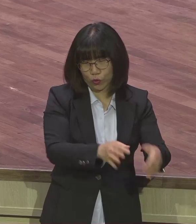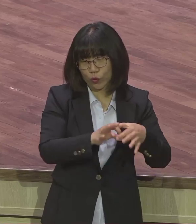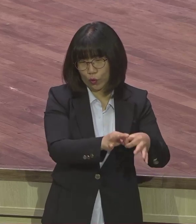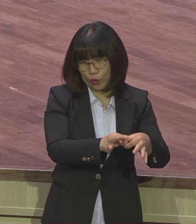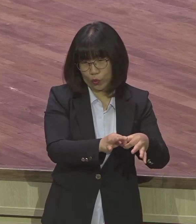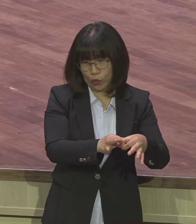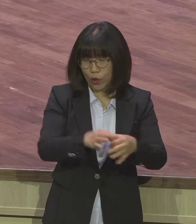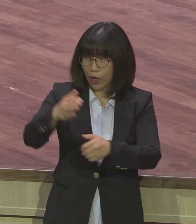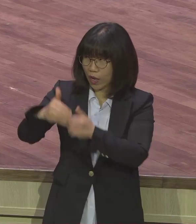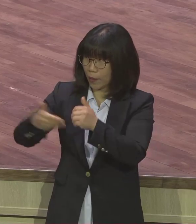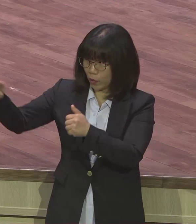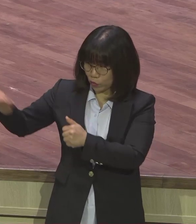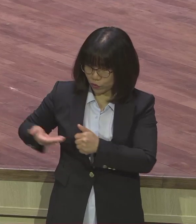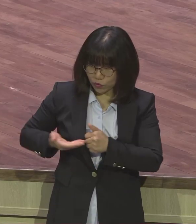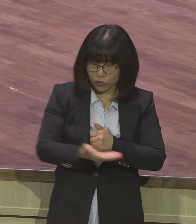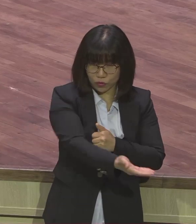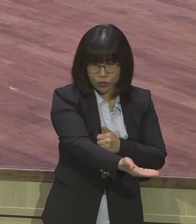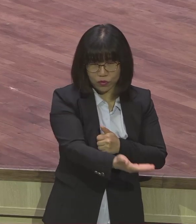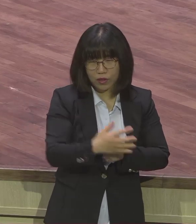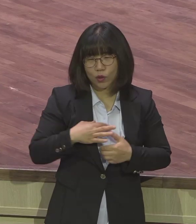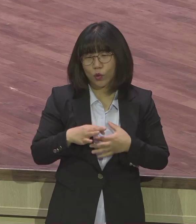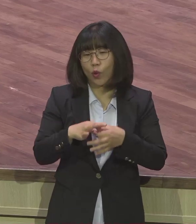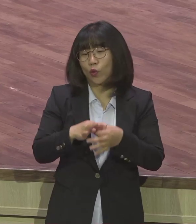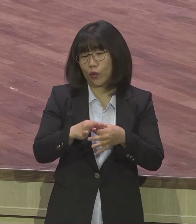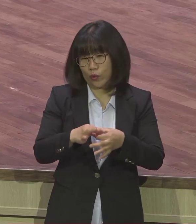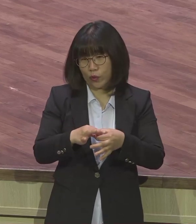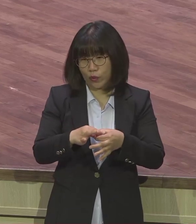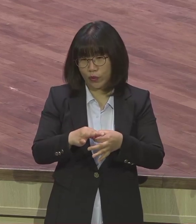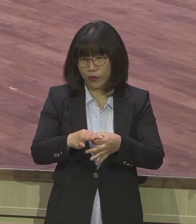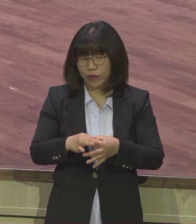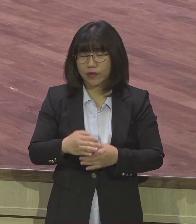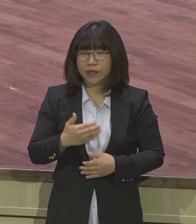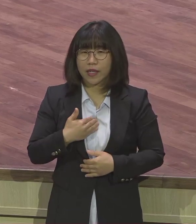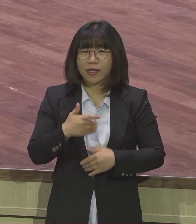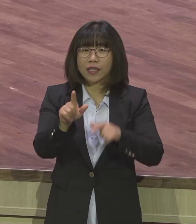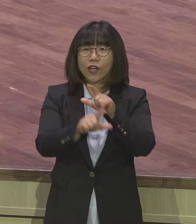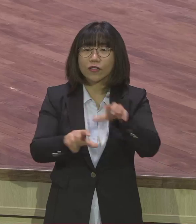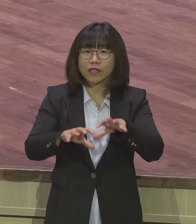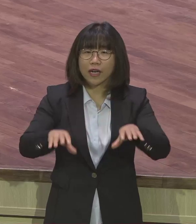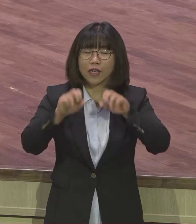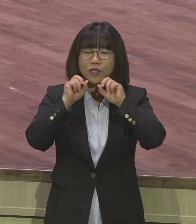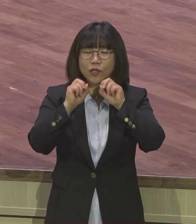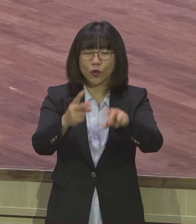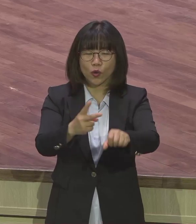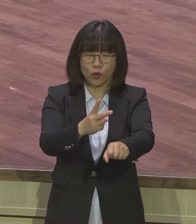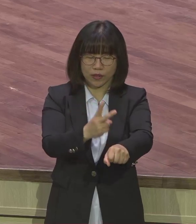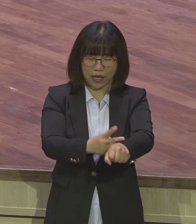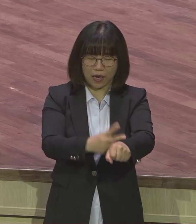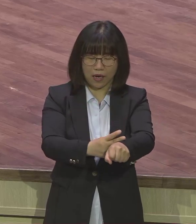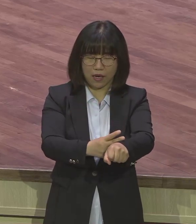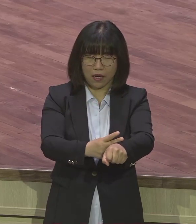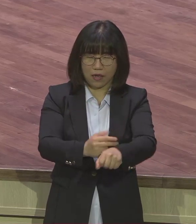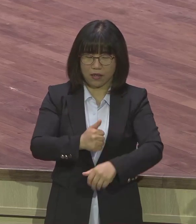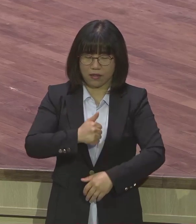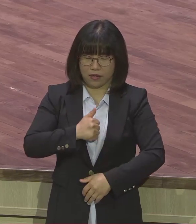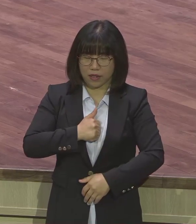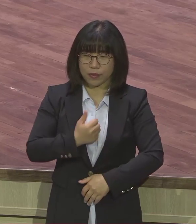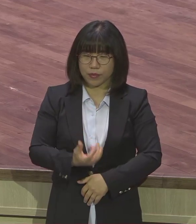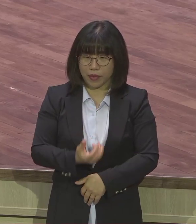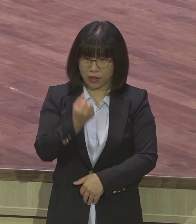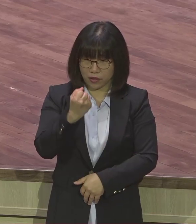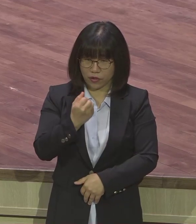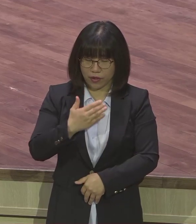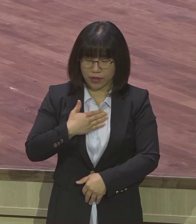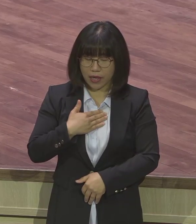그래서 우리는요, 늘 현장 선교사다. 나는 현장 선교사다라는 영적 정체성을 늘 가지고 있어야 돼. 내가